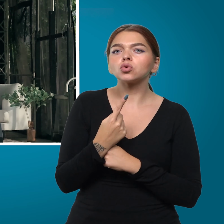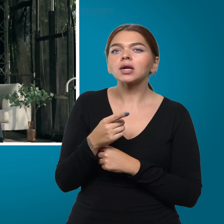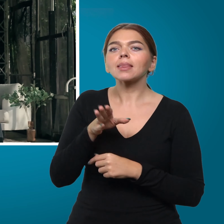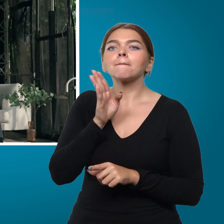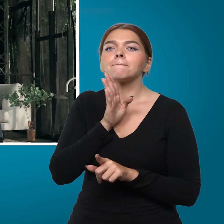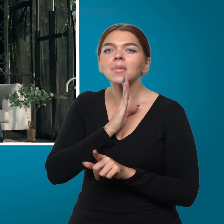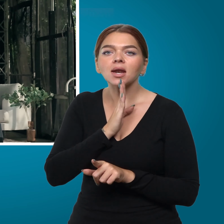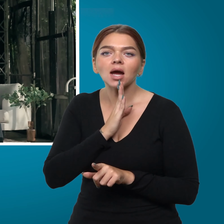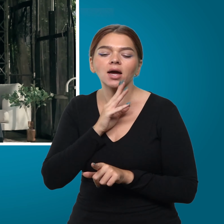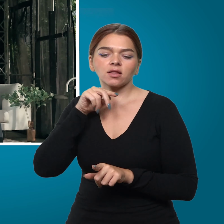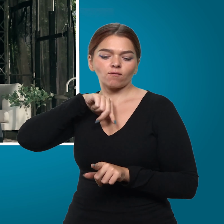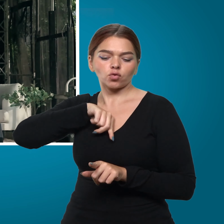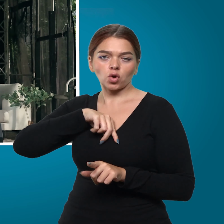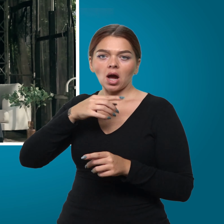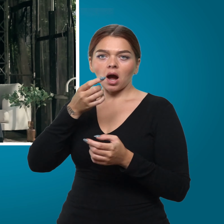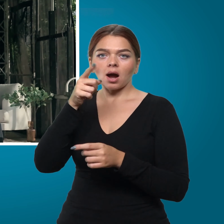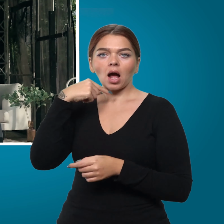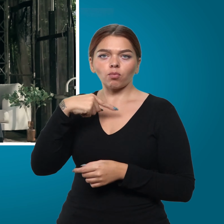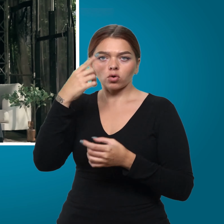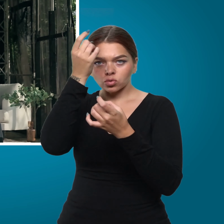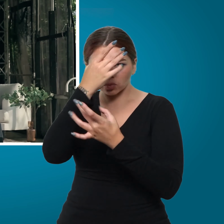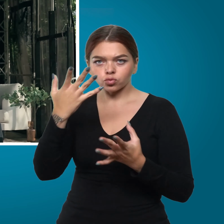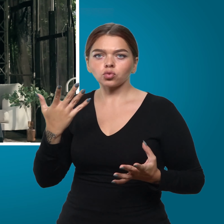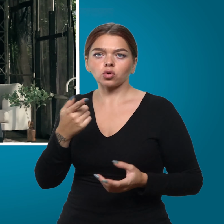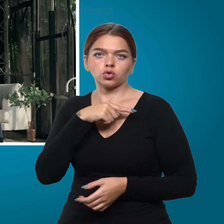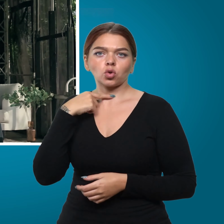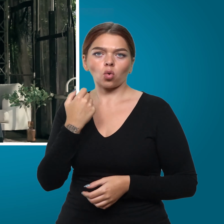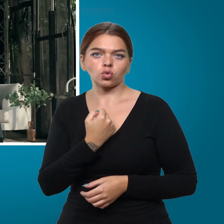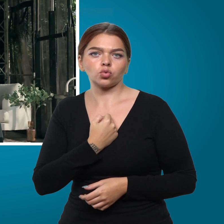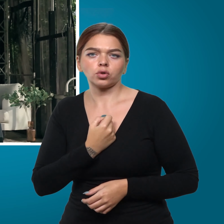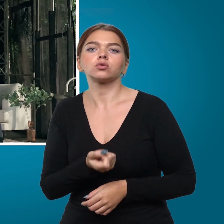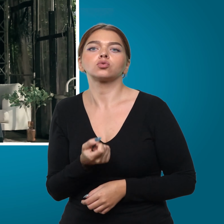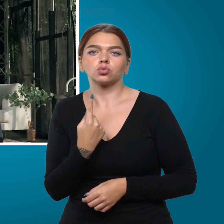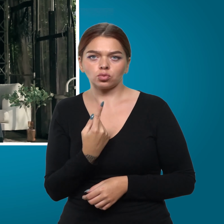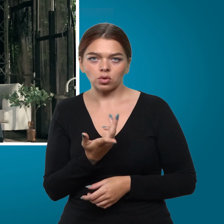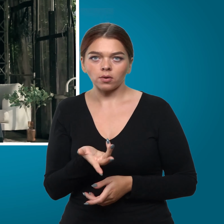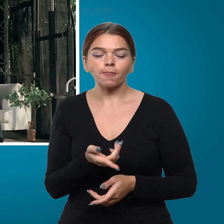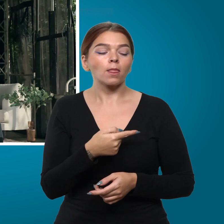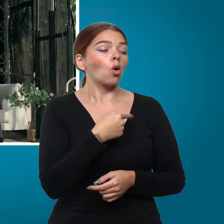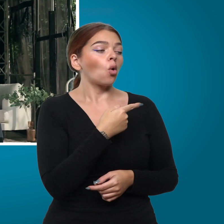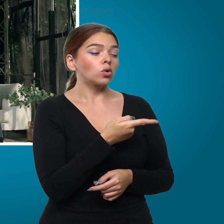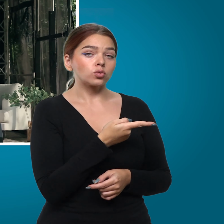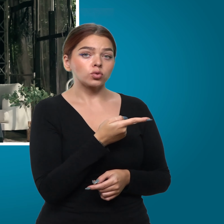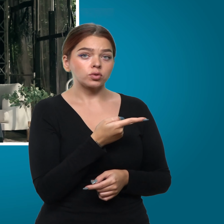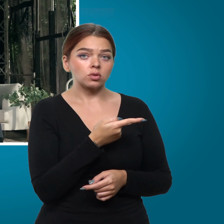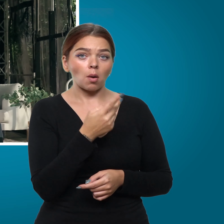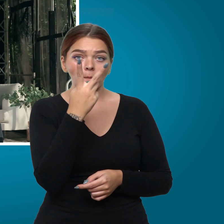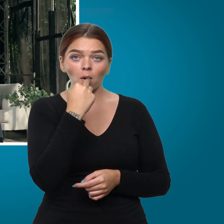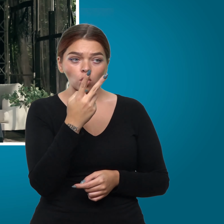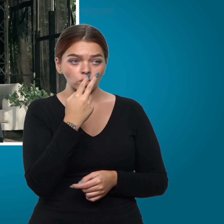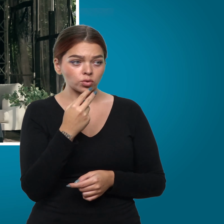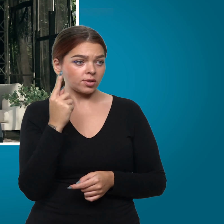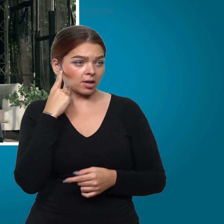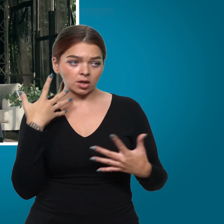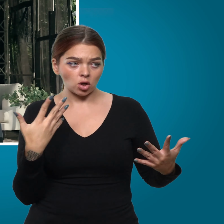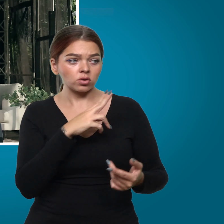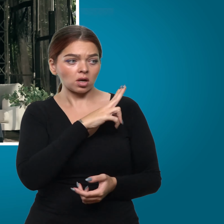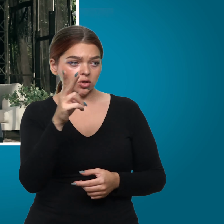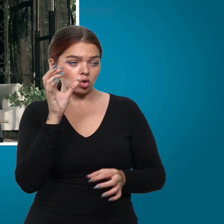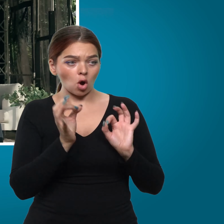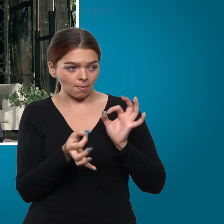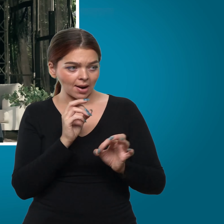ir turi, pavyzdžiui, jūsų pagrindinė veikėja, turi nelengvą patirtį ir su mama, ir visa kita, bet net nežinia, iš